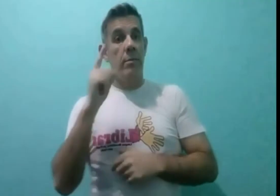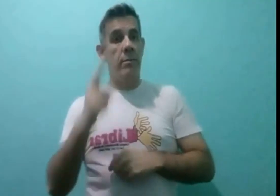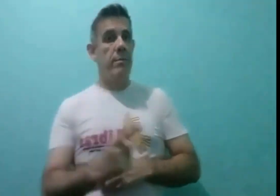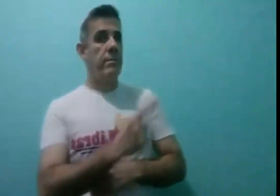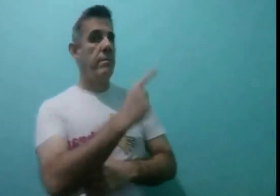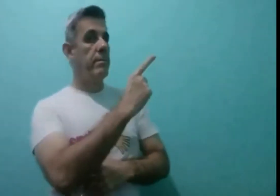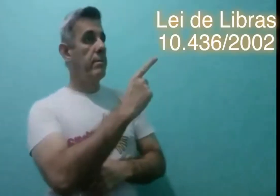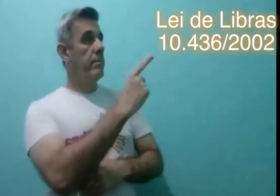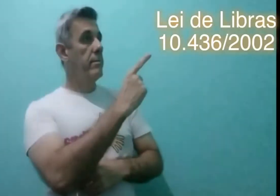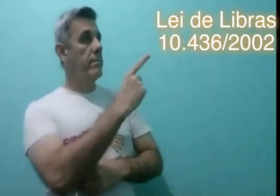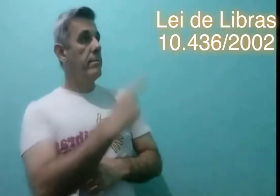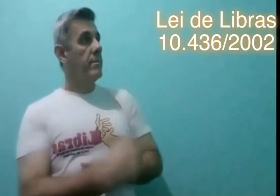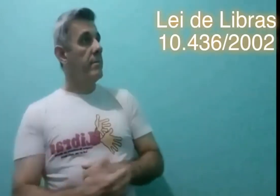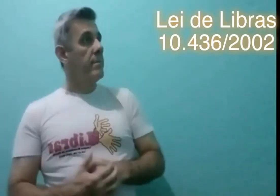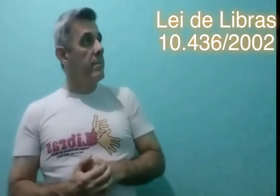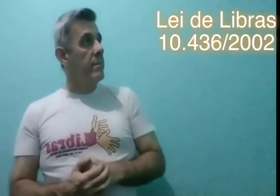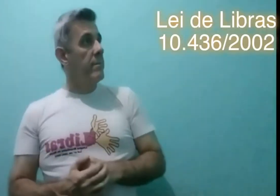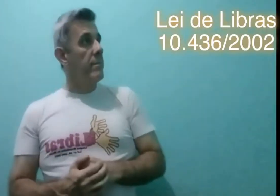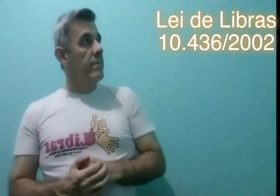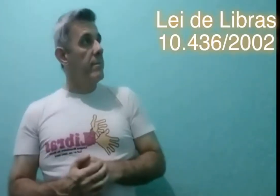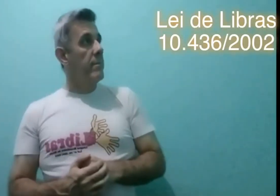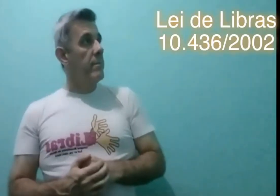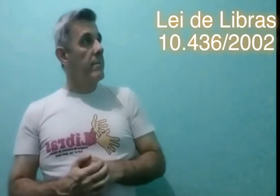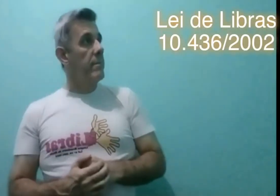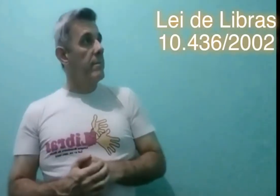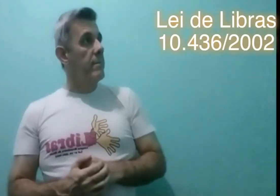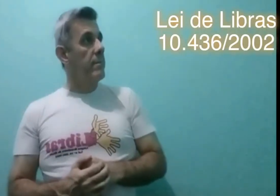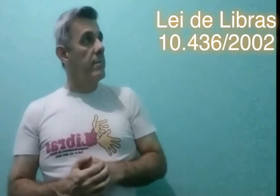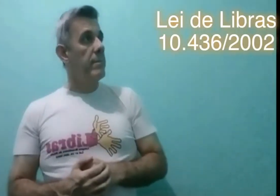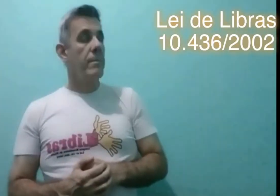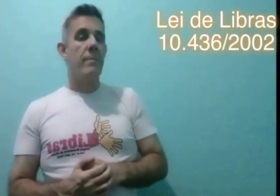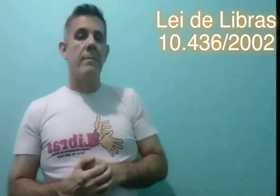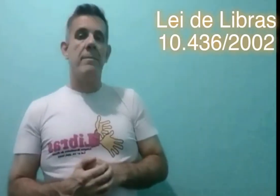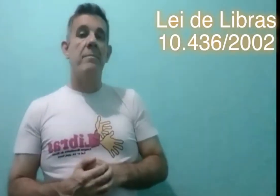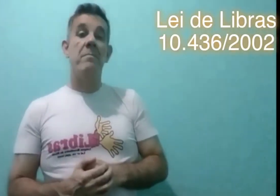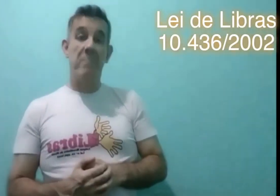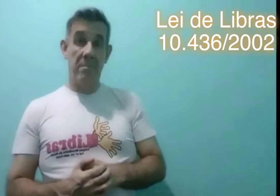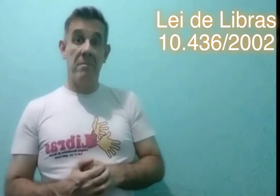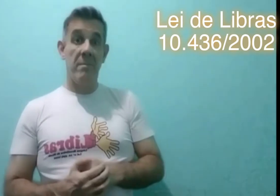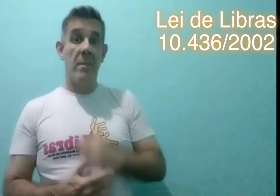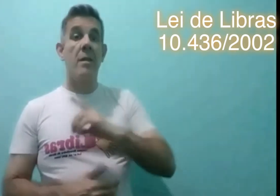Vocês conhecem a lei? A Lei 10.436, de 2002.